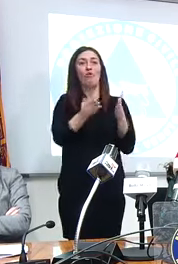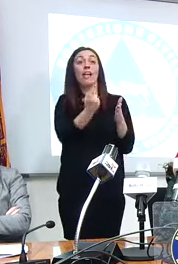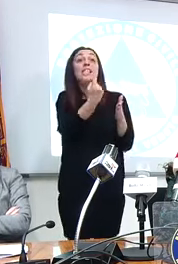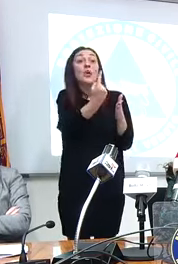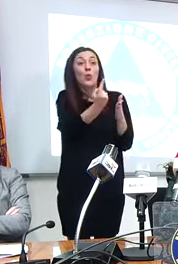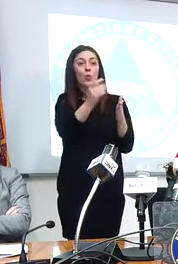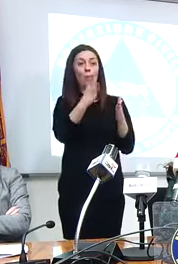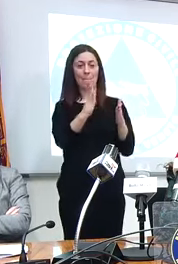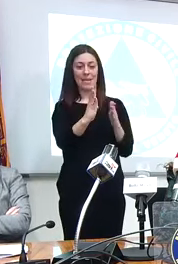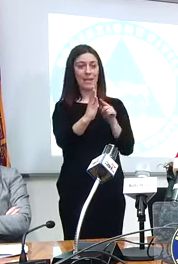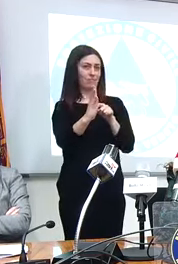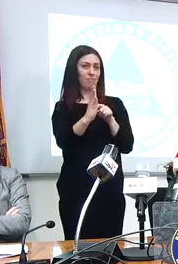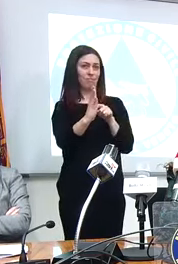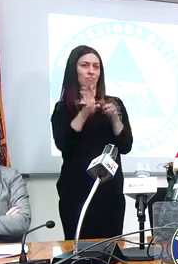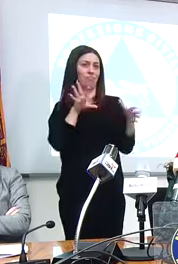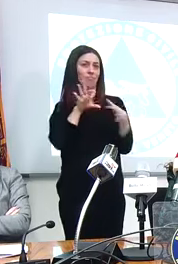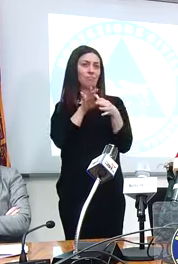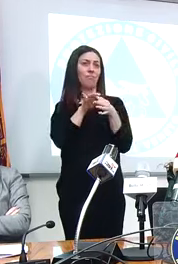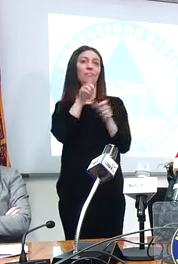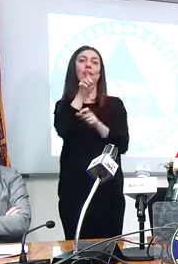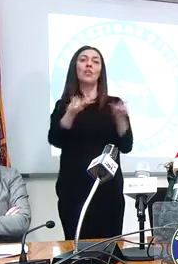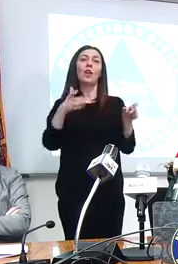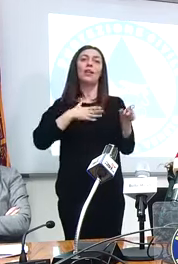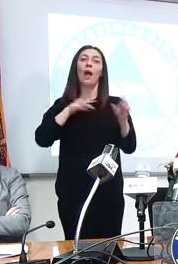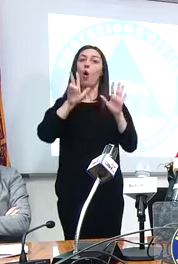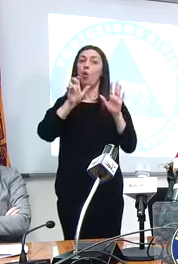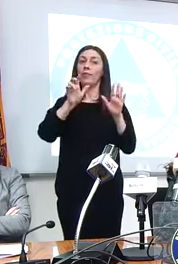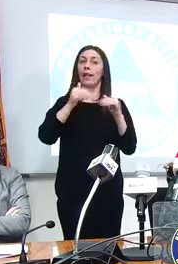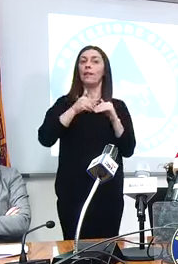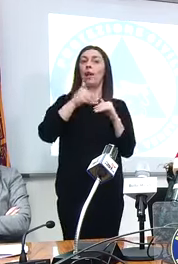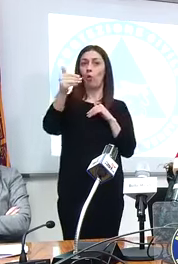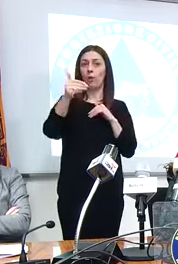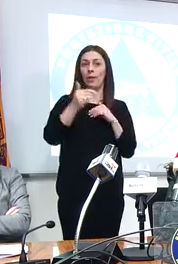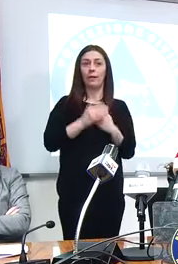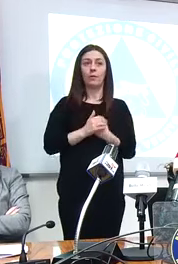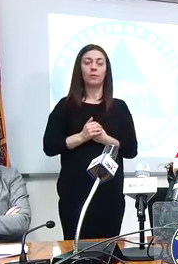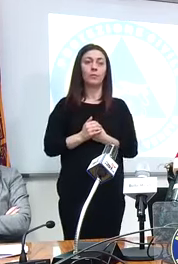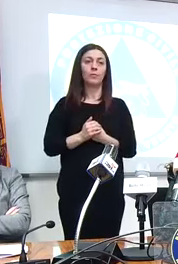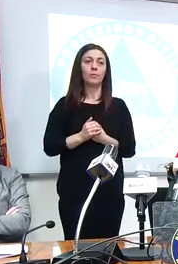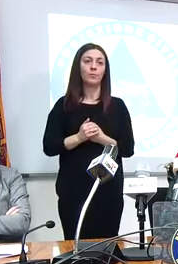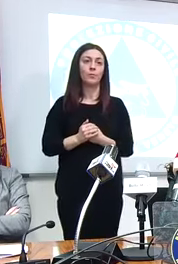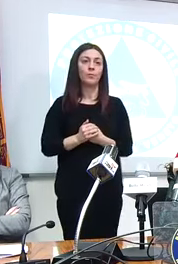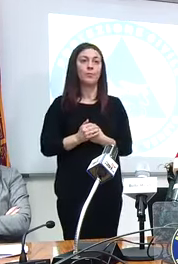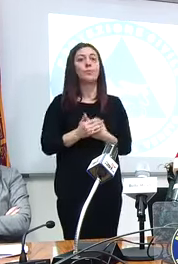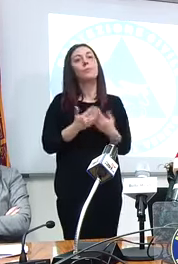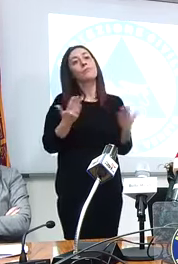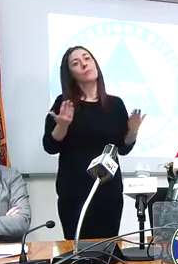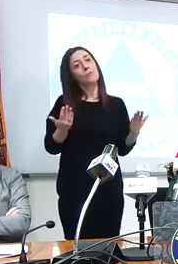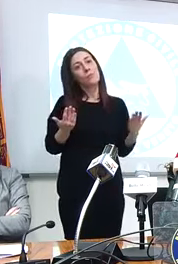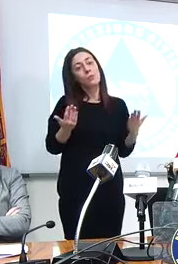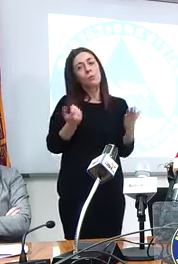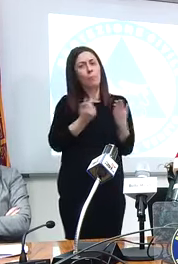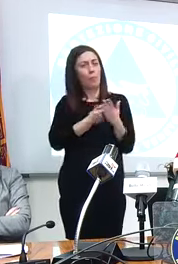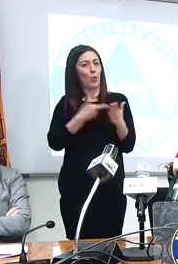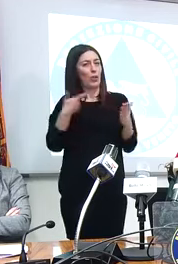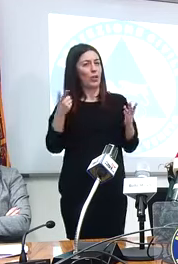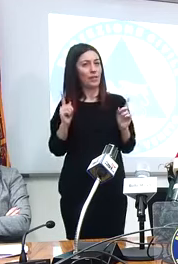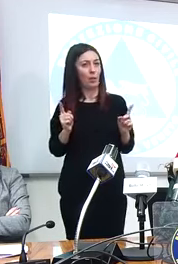degli ultraottantenni. Per noi è importante quindi cercare di proteggere tutti